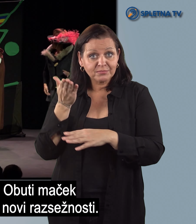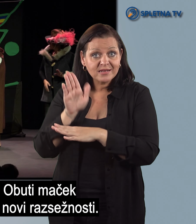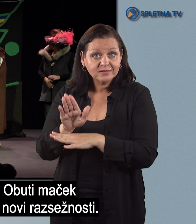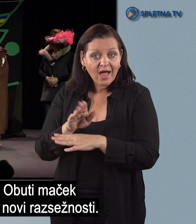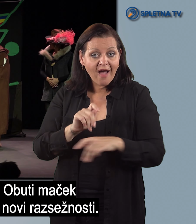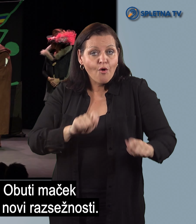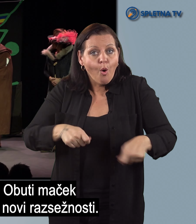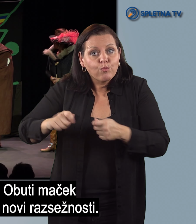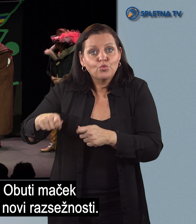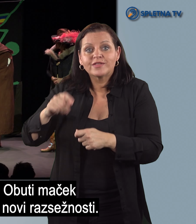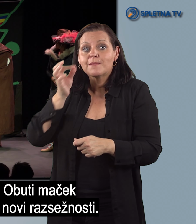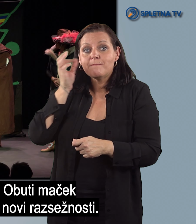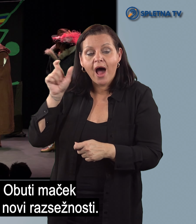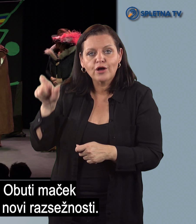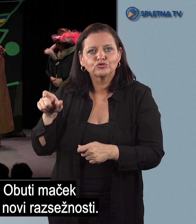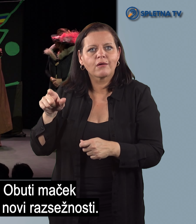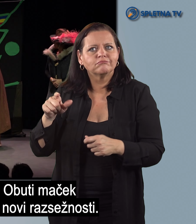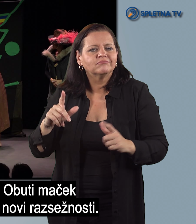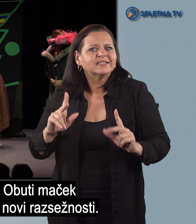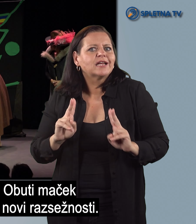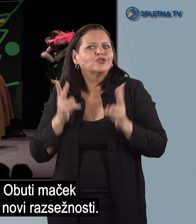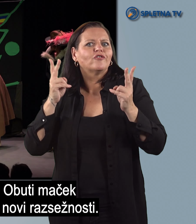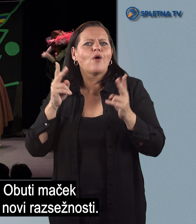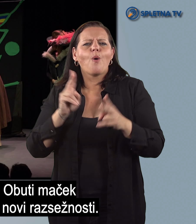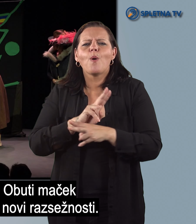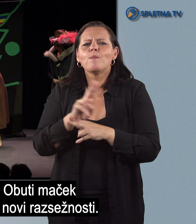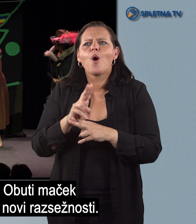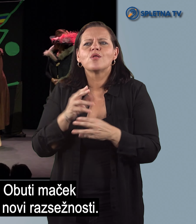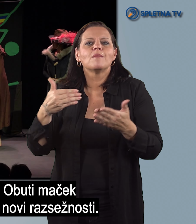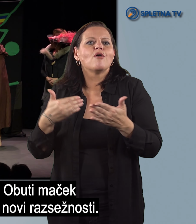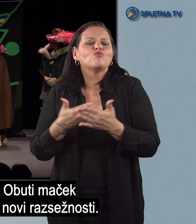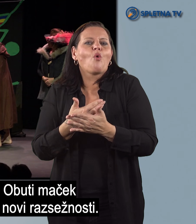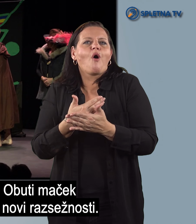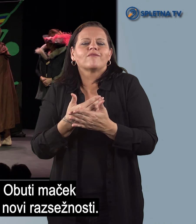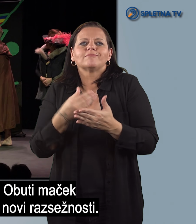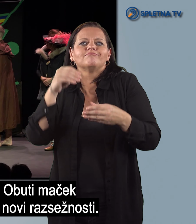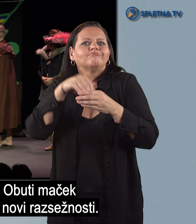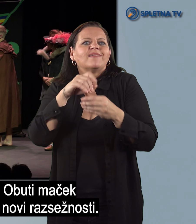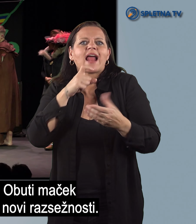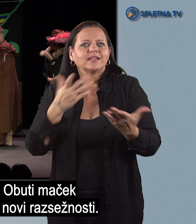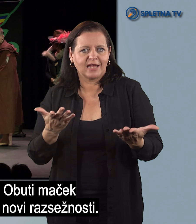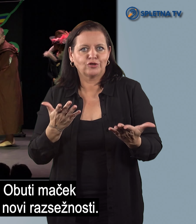V tej predstavi je obuti maček zaživel v popolnoma novi razsežnosti.